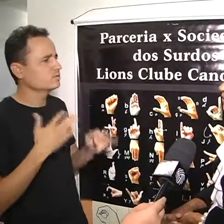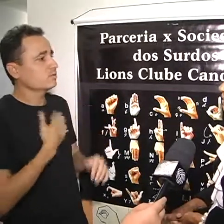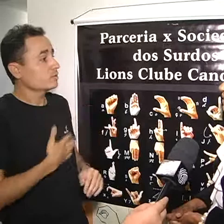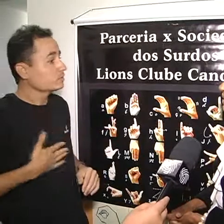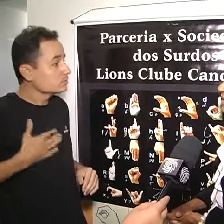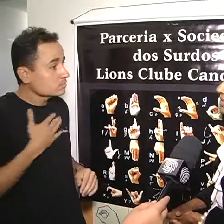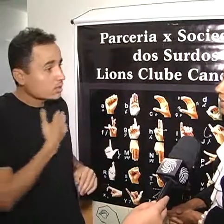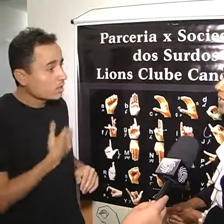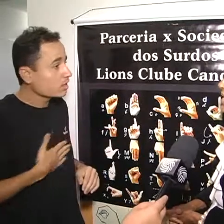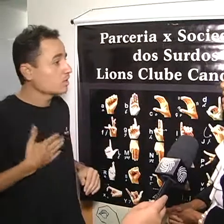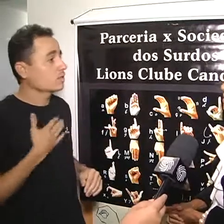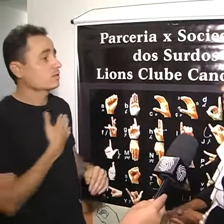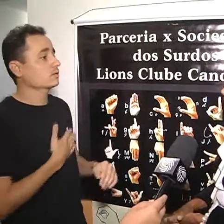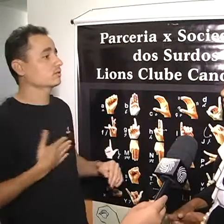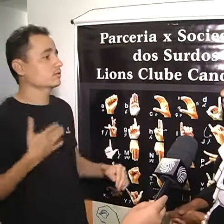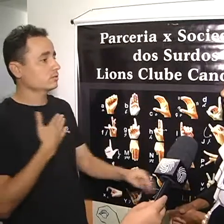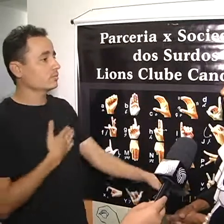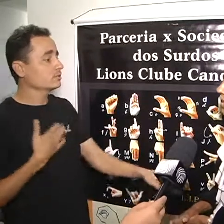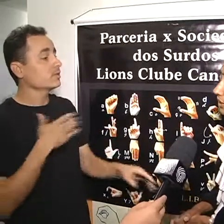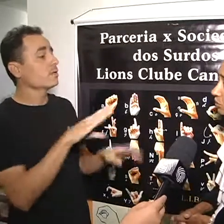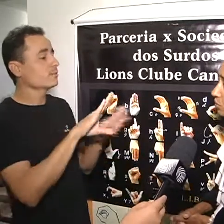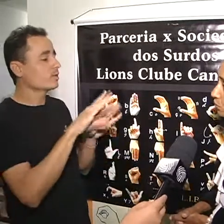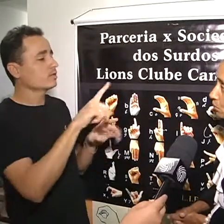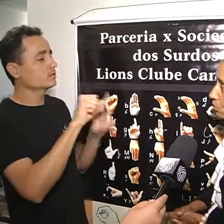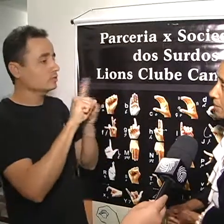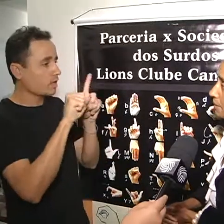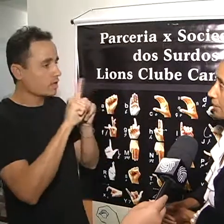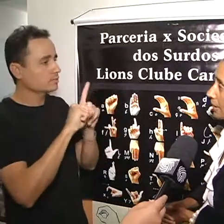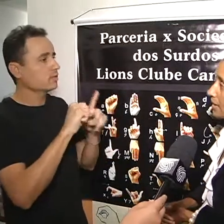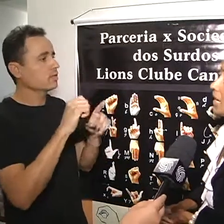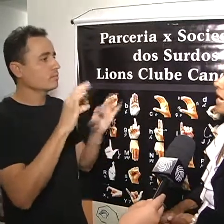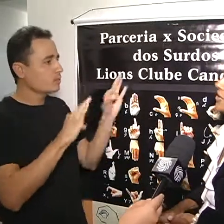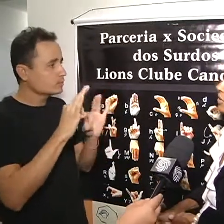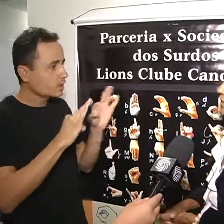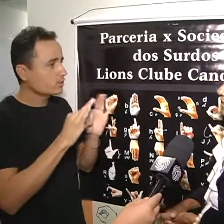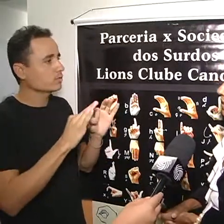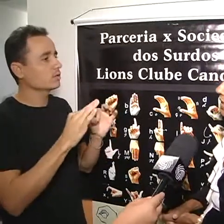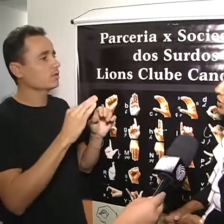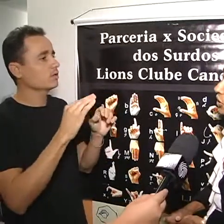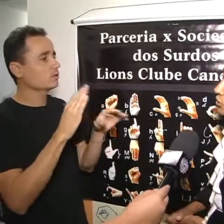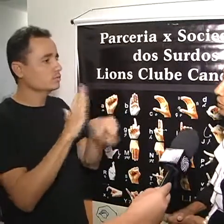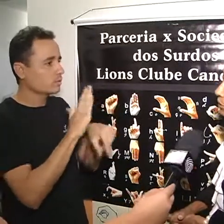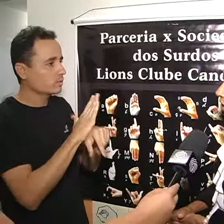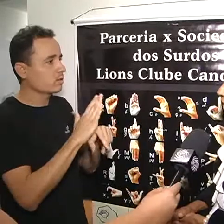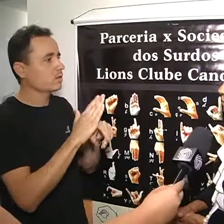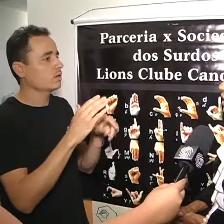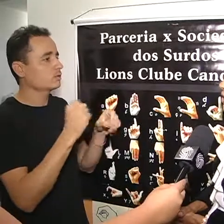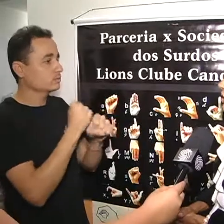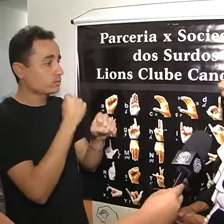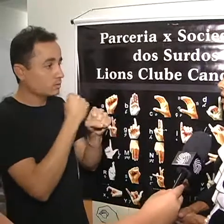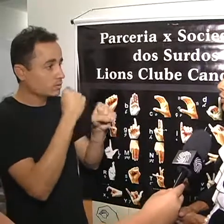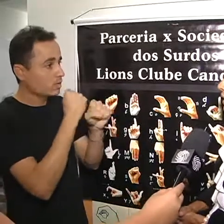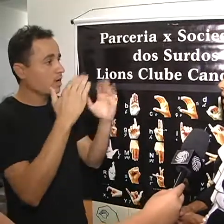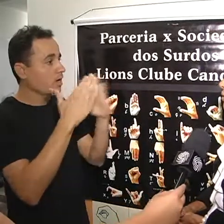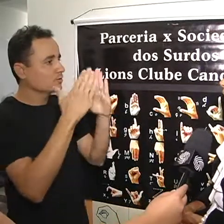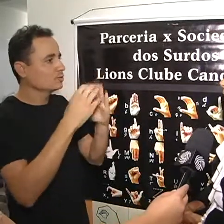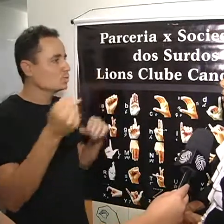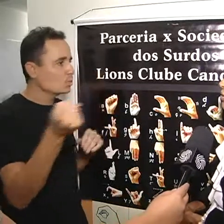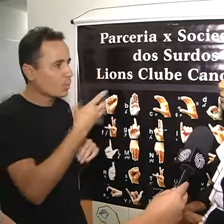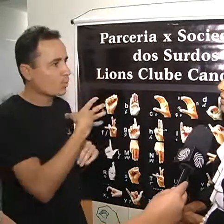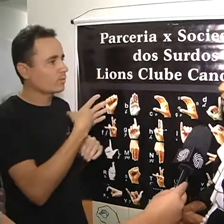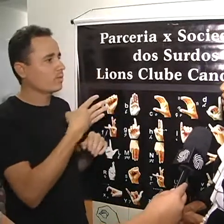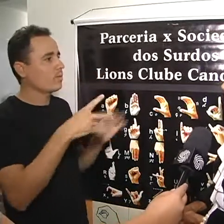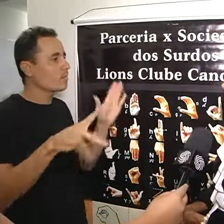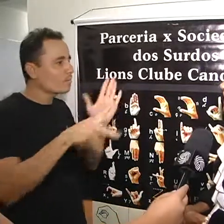surdo, das famílias. As pessoas têm que gostarem dos surdos. Também a sociedade tem os projetos de estar ajudando